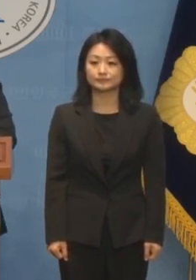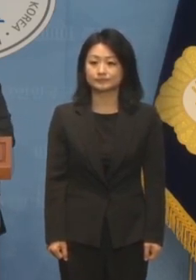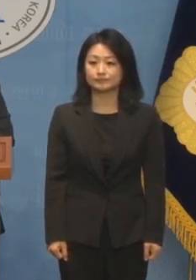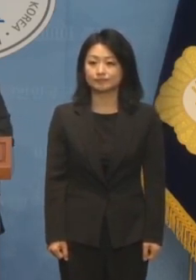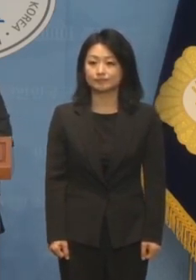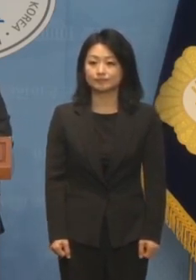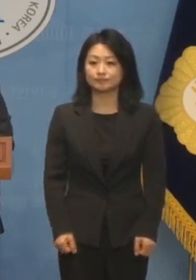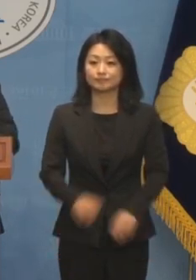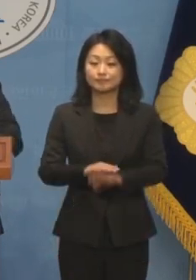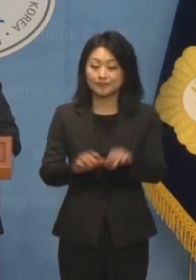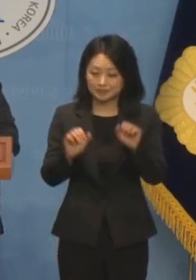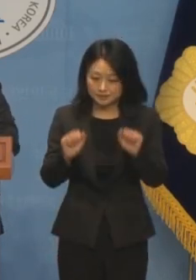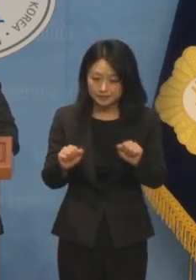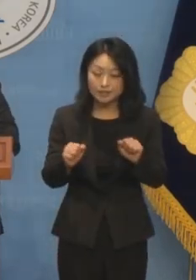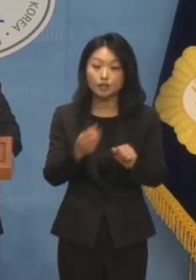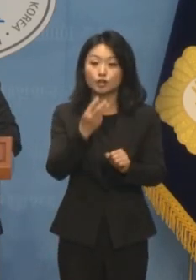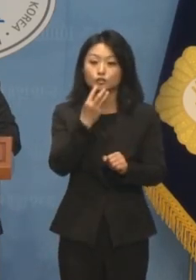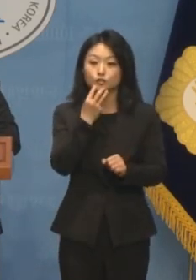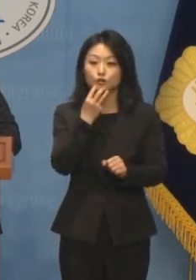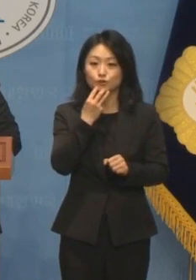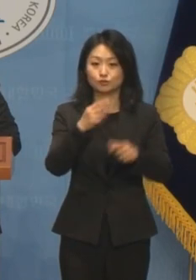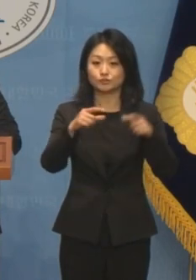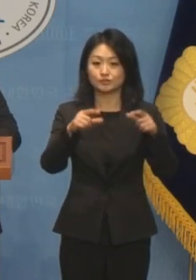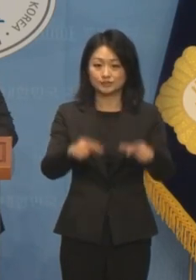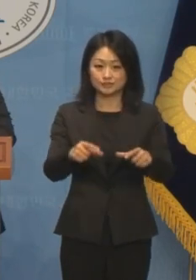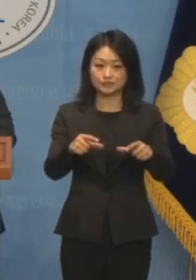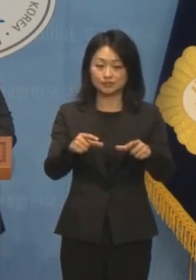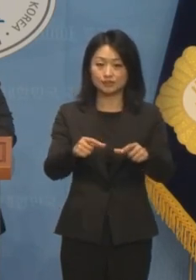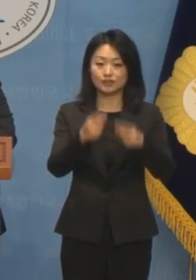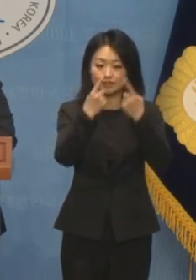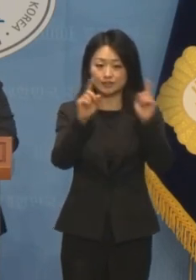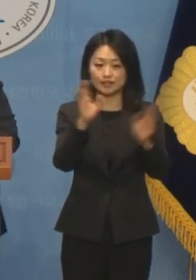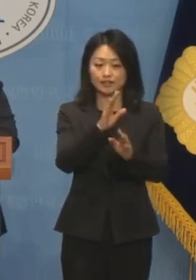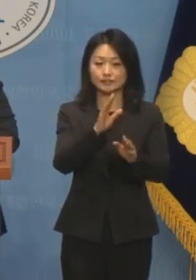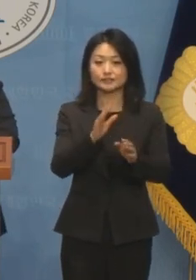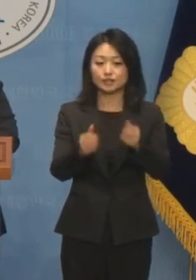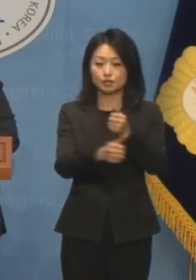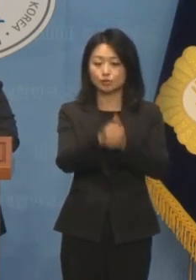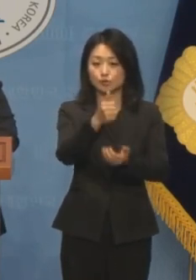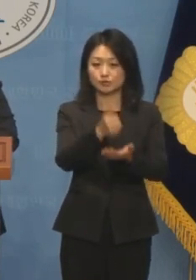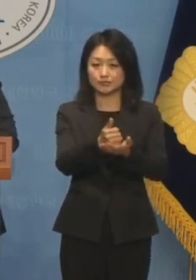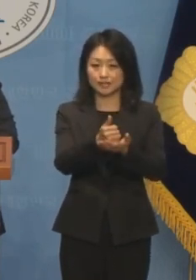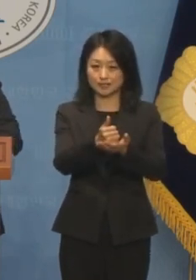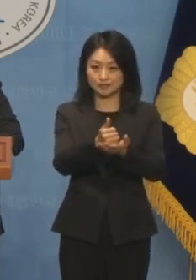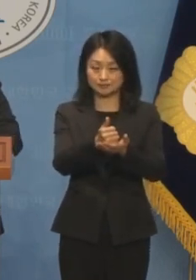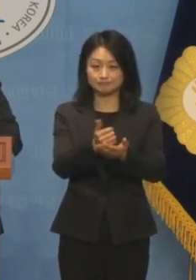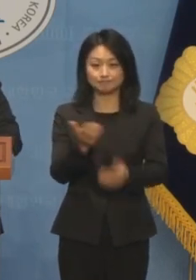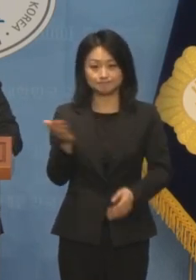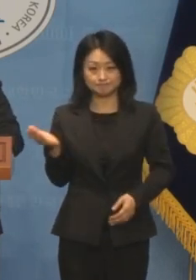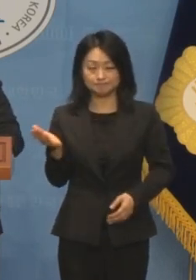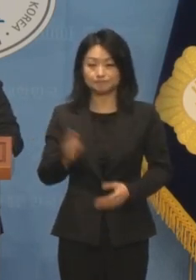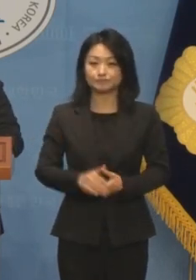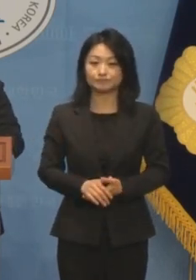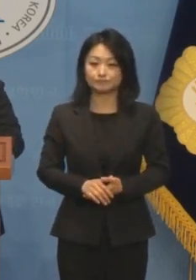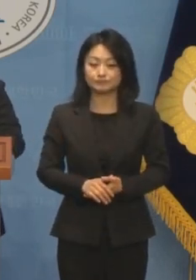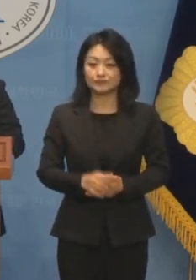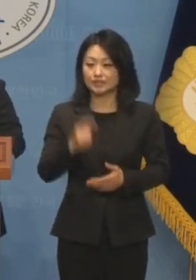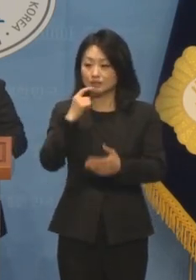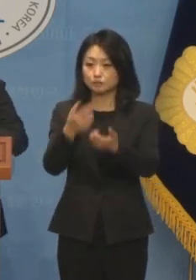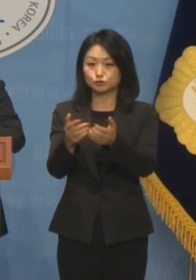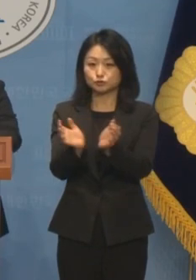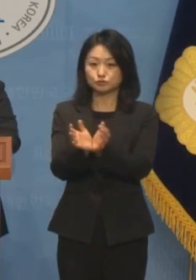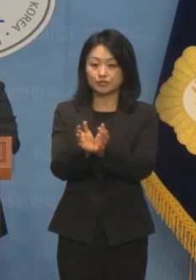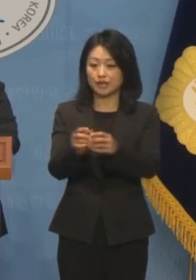예, 안녕하십니까. 서울시당 대학생위원장 오영택입니다. 금일 저희 대학생위원회는